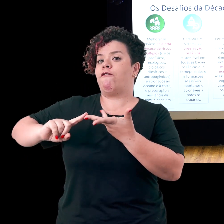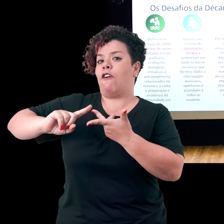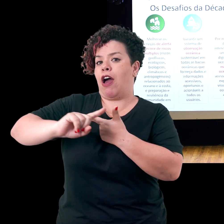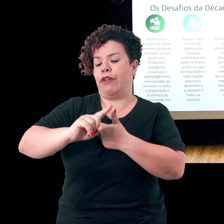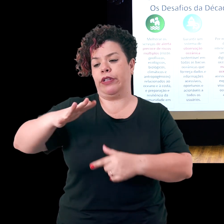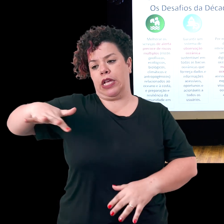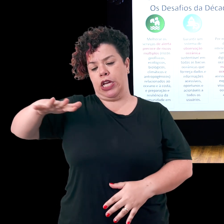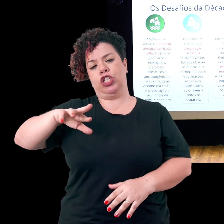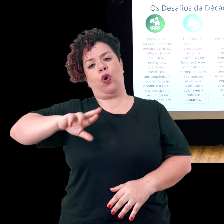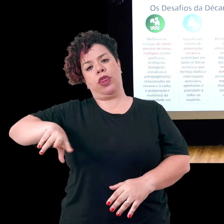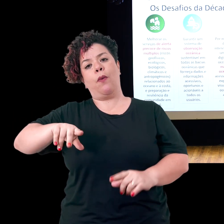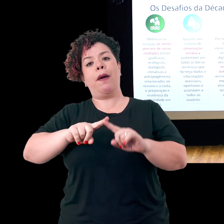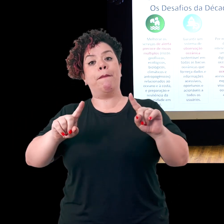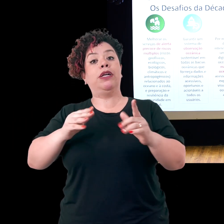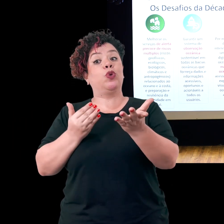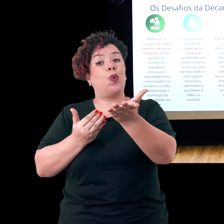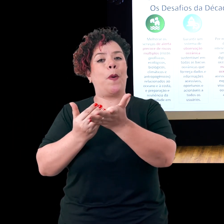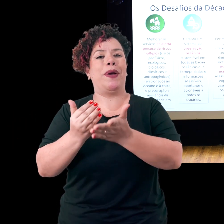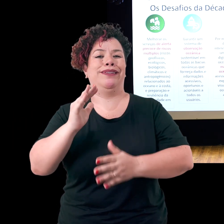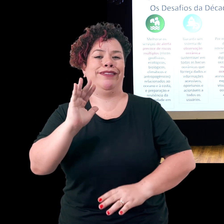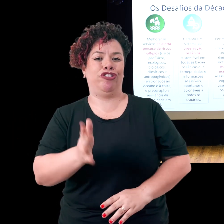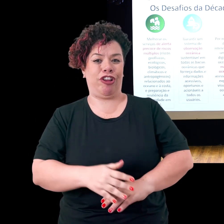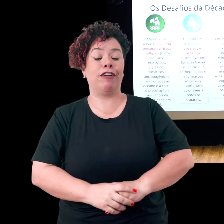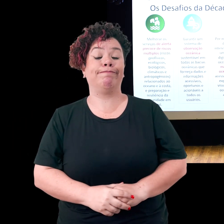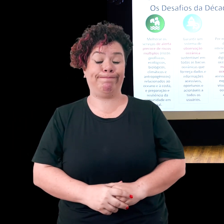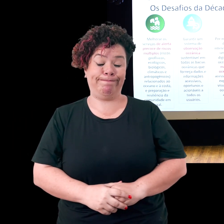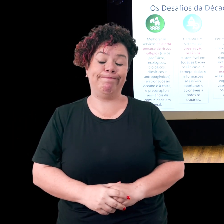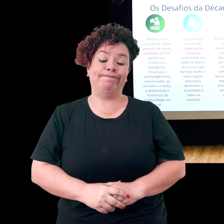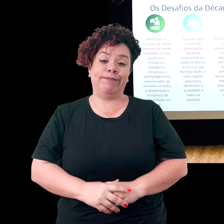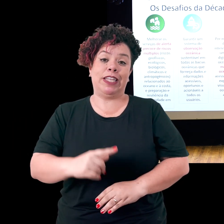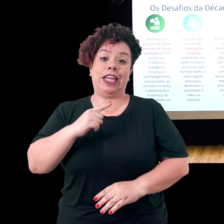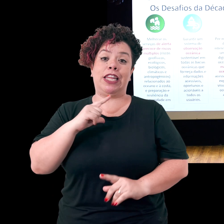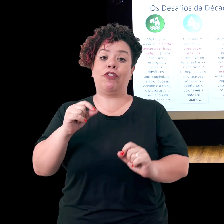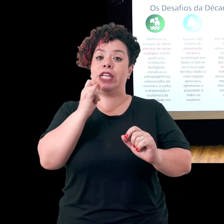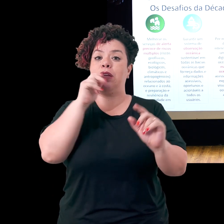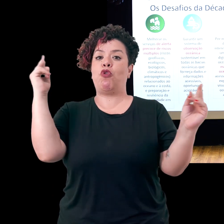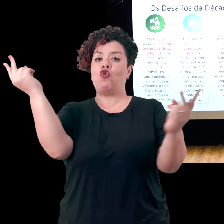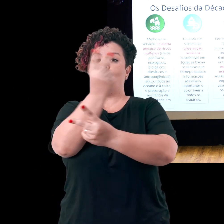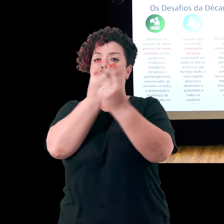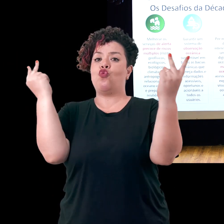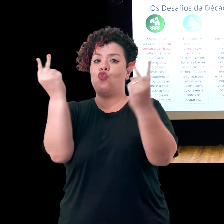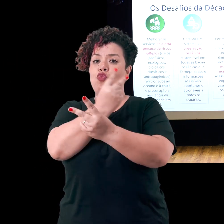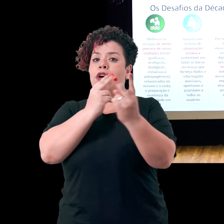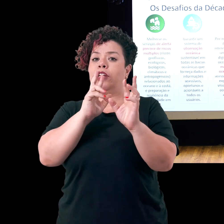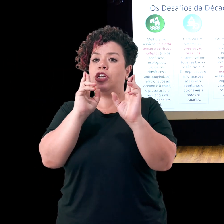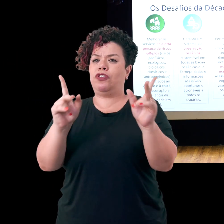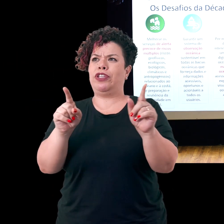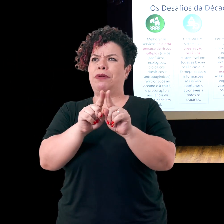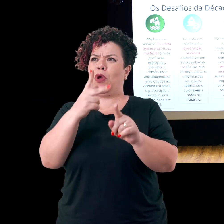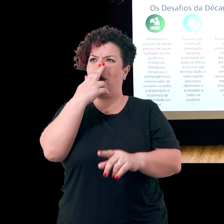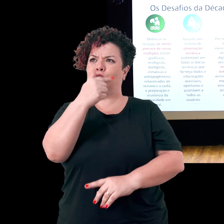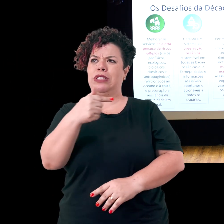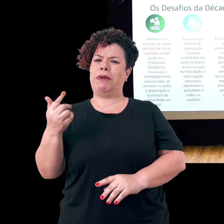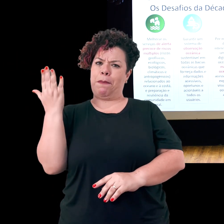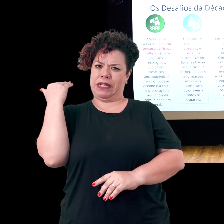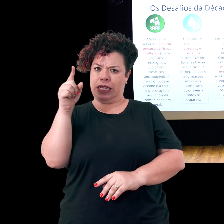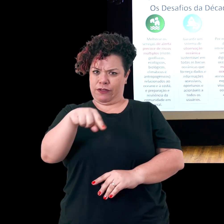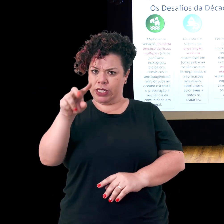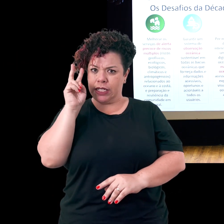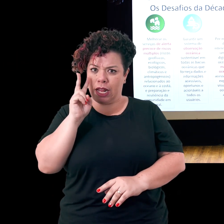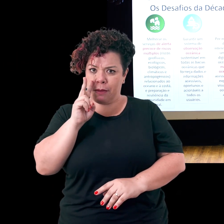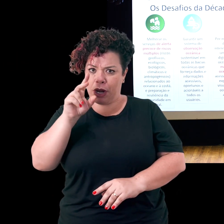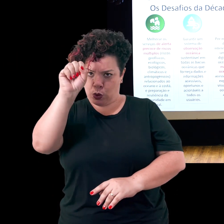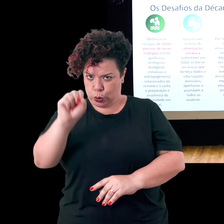da nossa região, mas está começando a ser, né? Então, a gente teve aí um ciclone extratropical a semana passada,